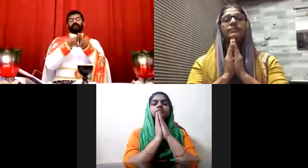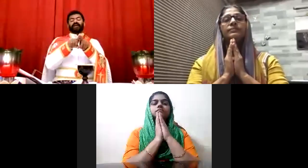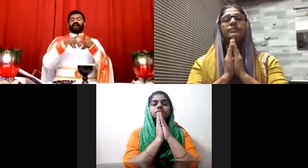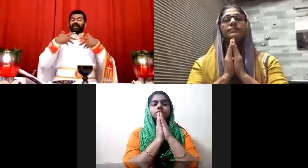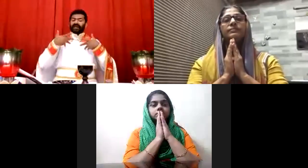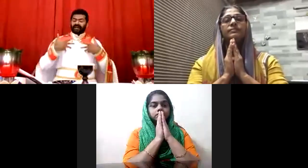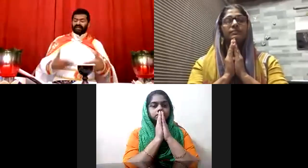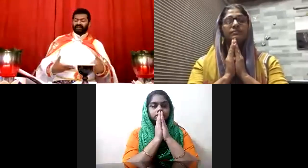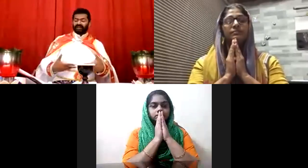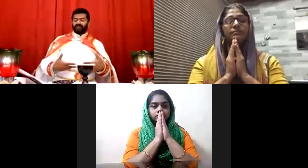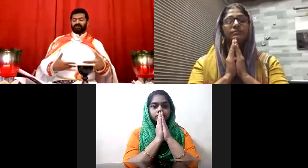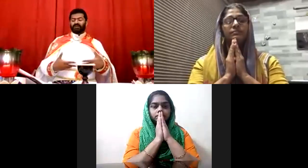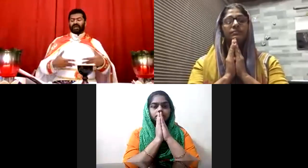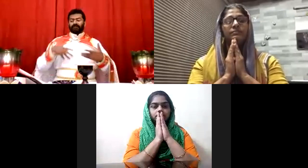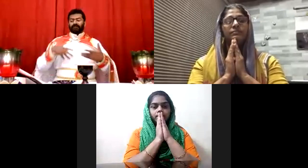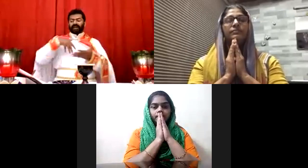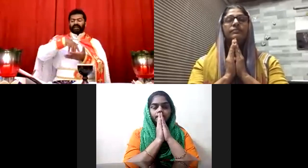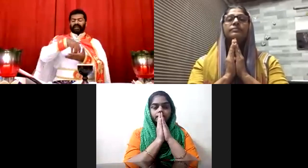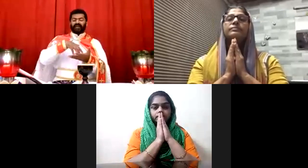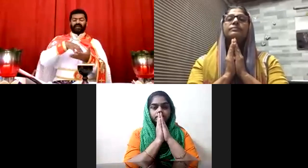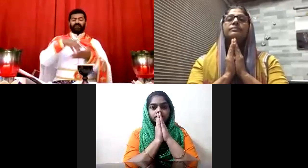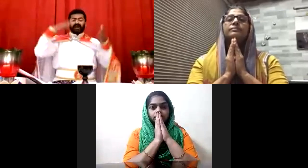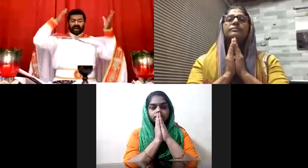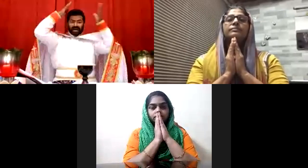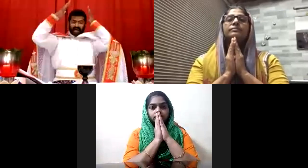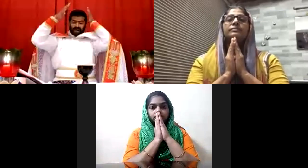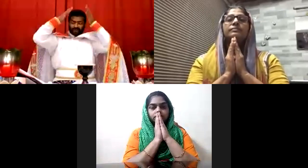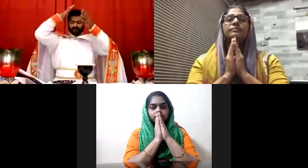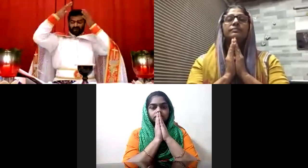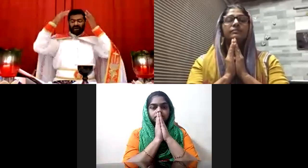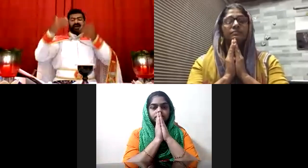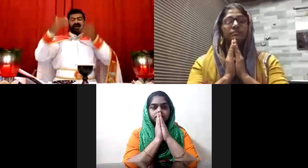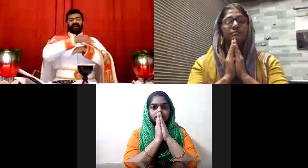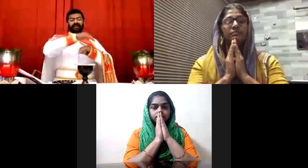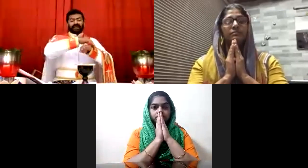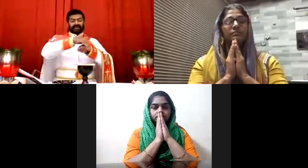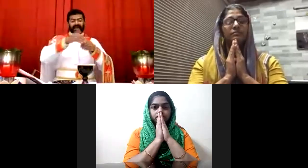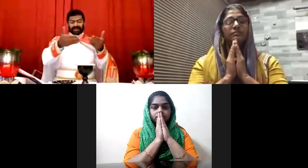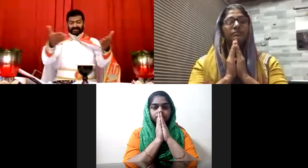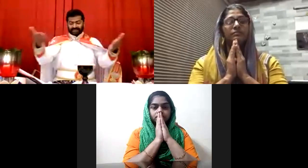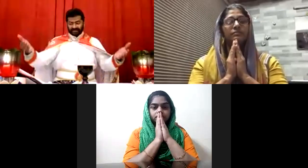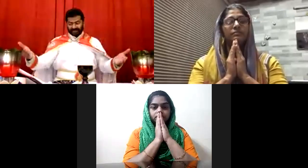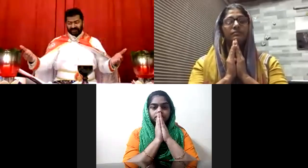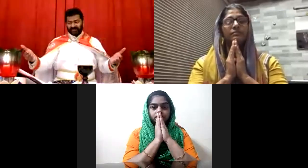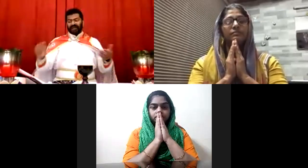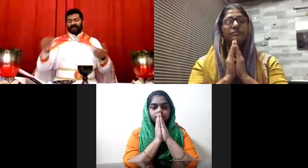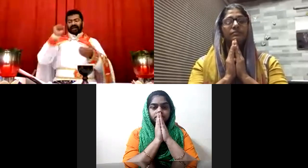കൽപ്പിച്ചതുപോലെ എളിയവരും ബലഹീനരും ആകുലമായി